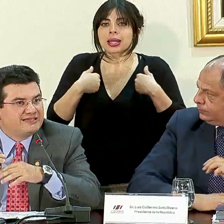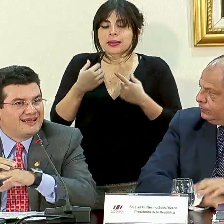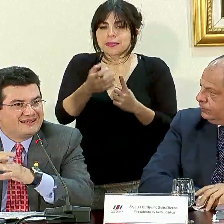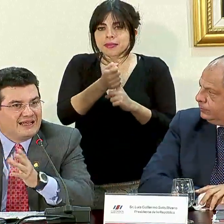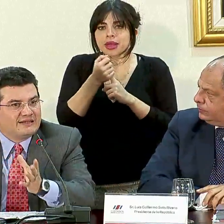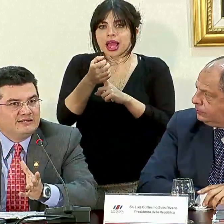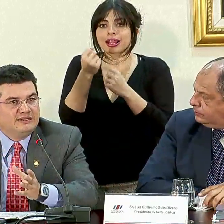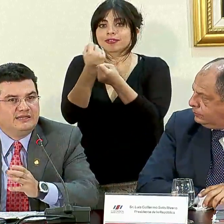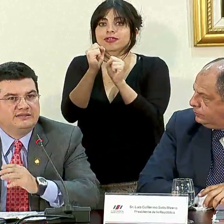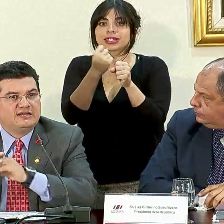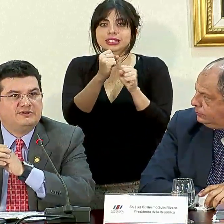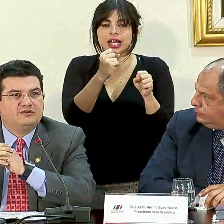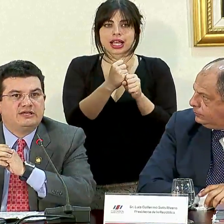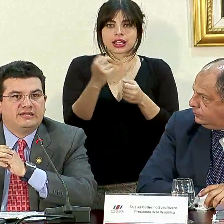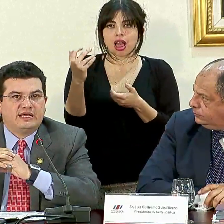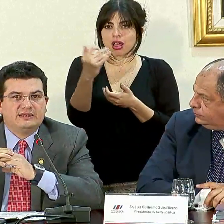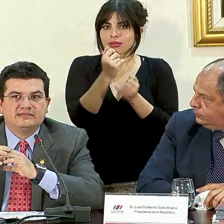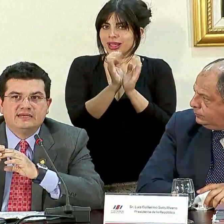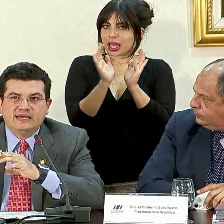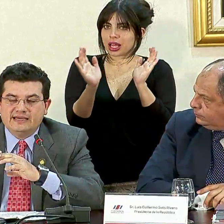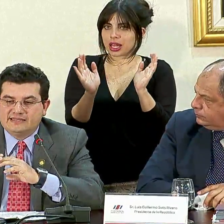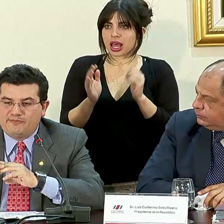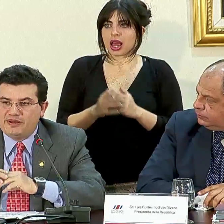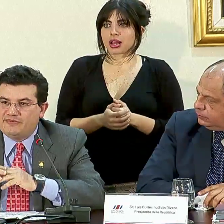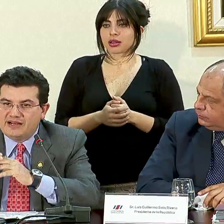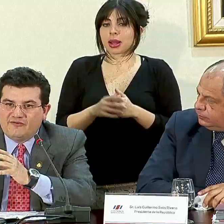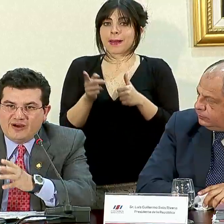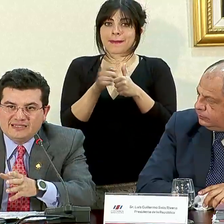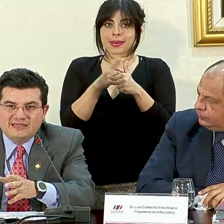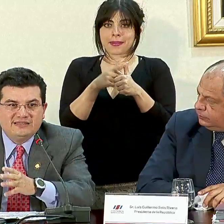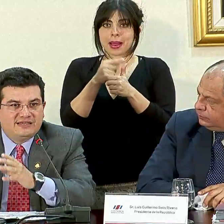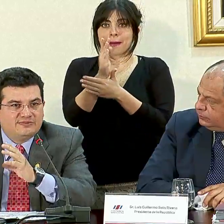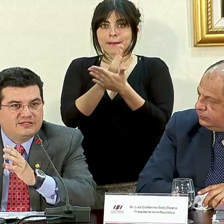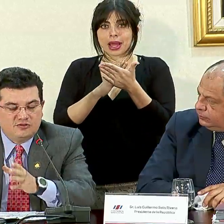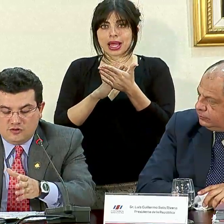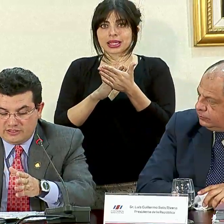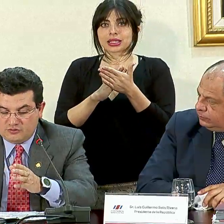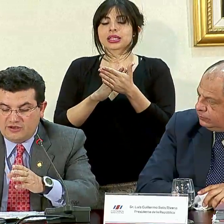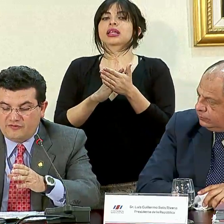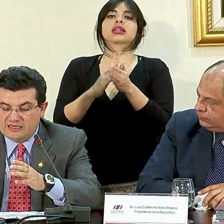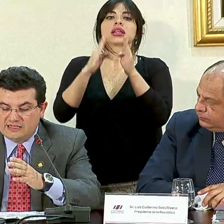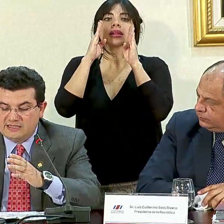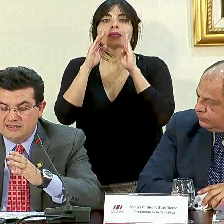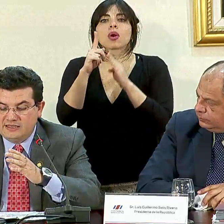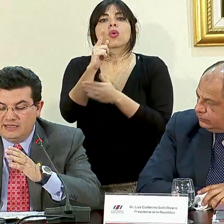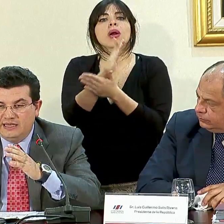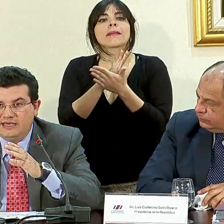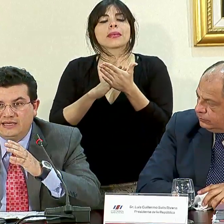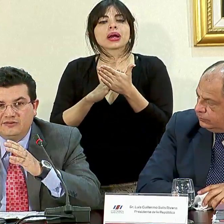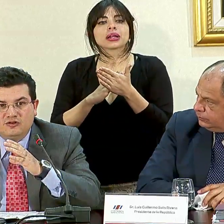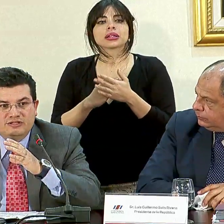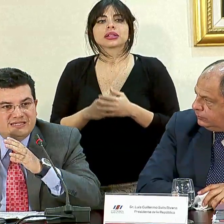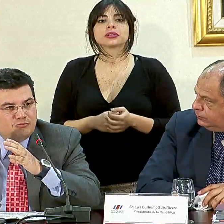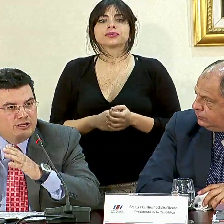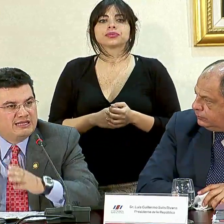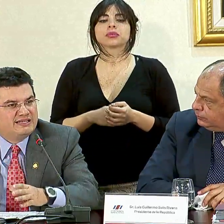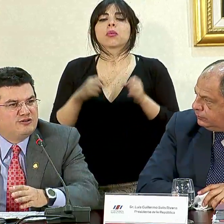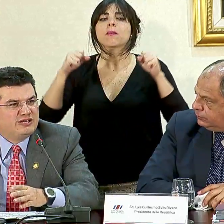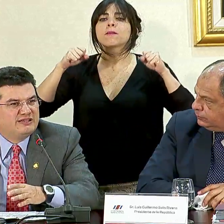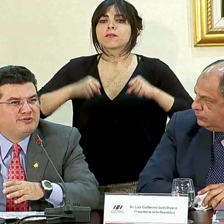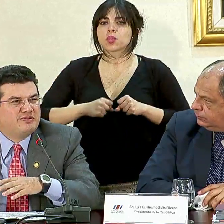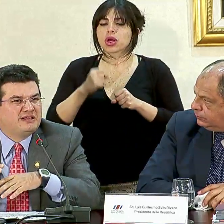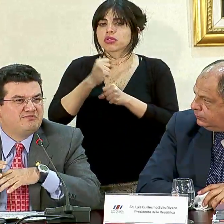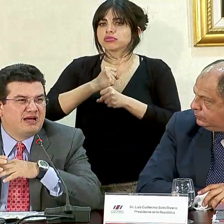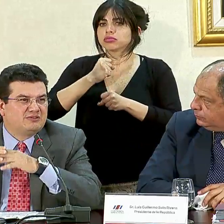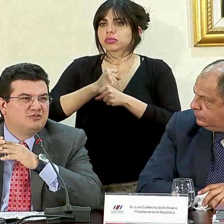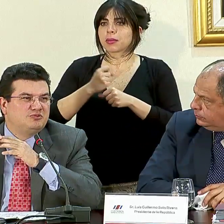hay que rescatar en términos generales. Esta primera fase de intervención es una fase donde se pueden hacer